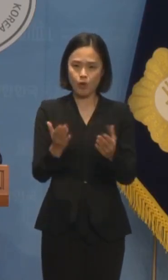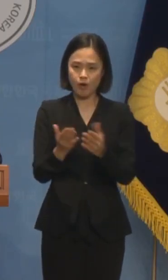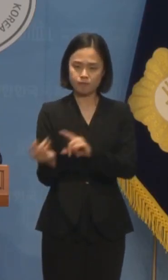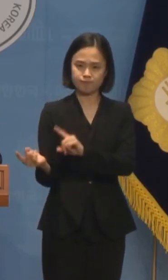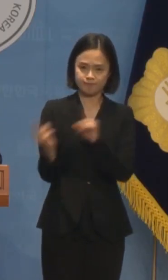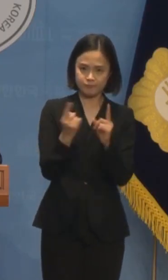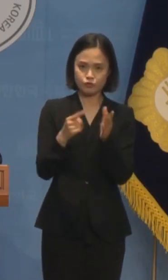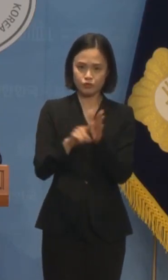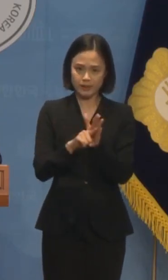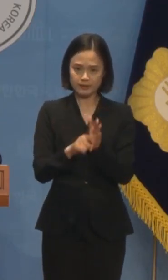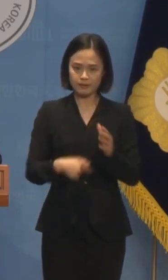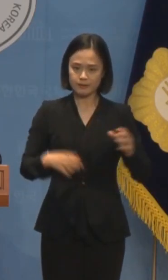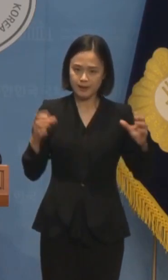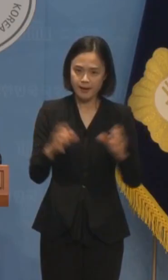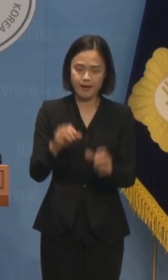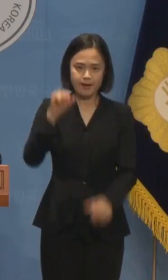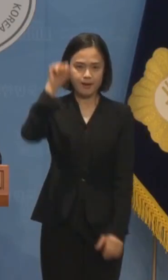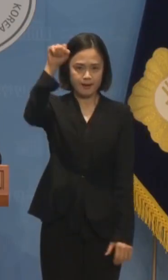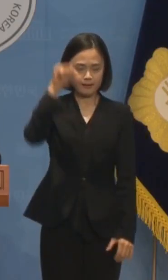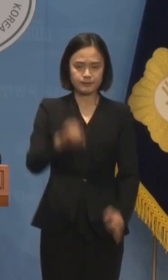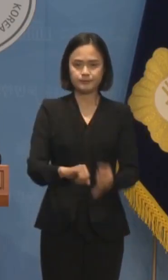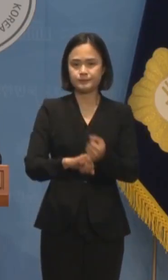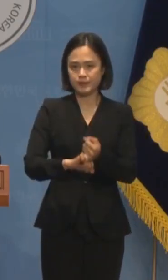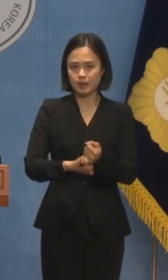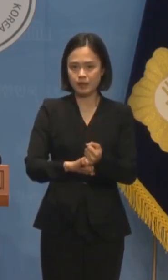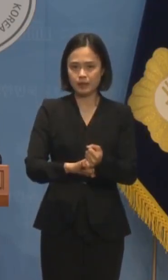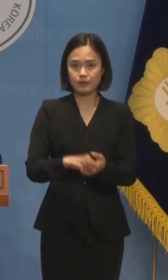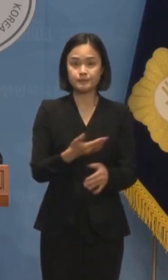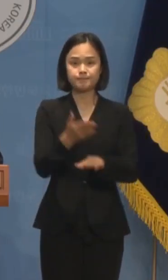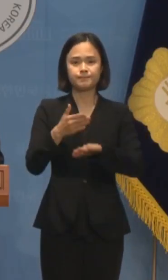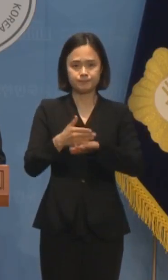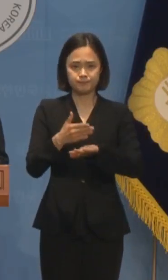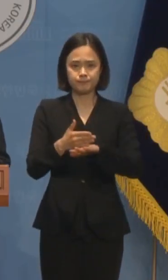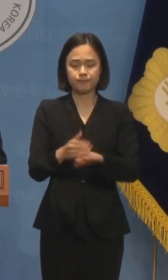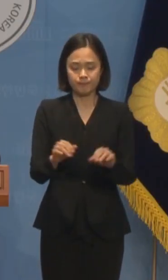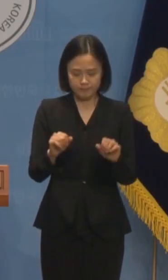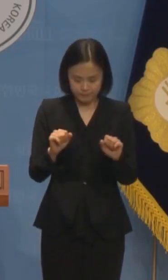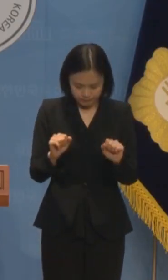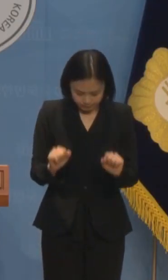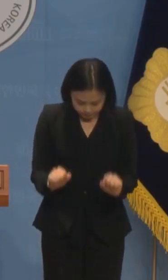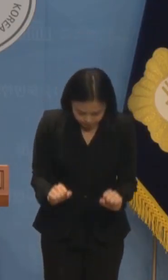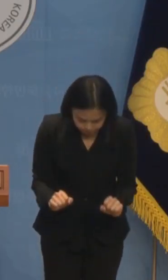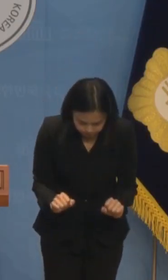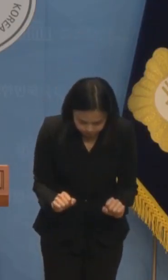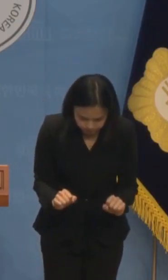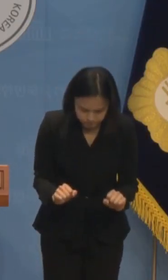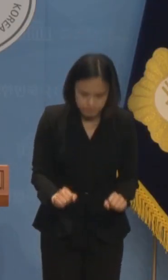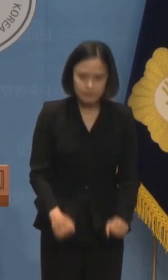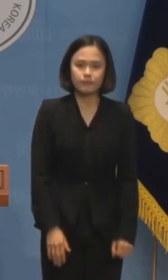투쟁에도 동참할 것입니다. 경청해 주셔서 감사합니다.